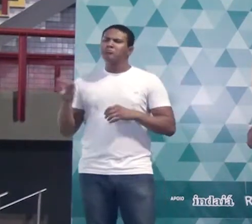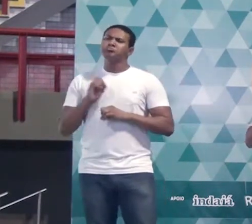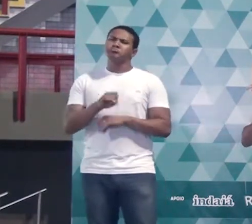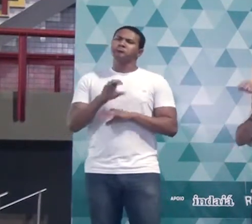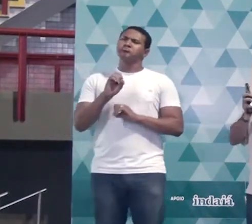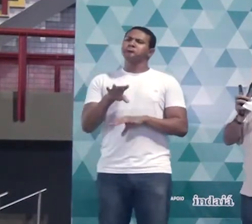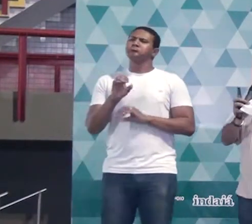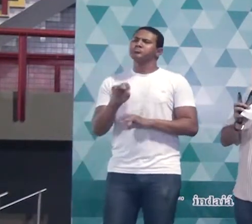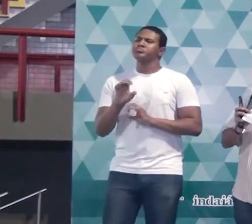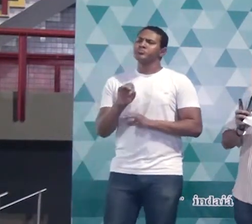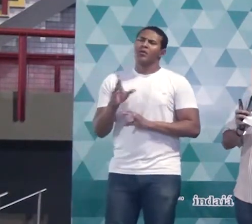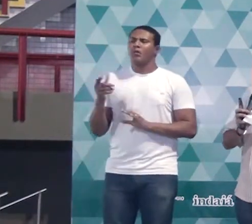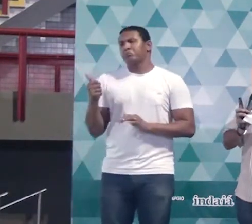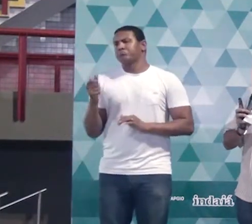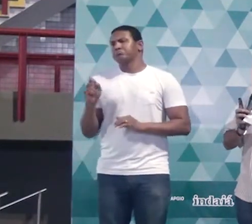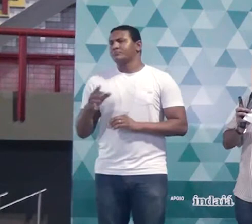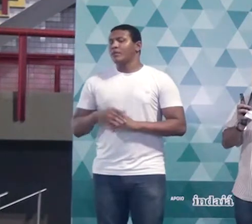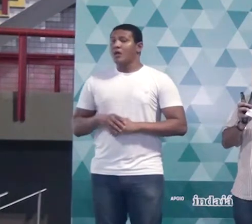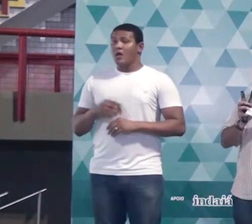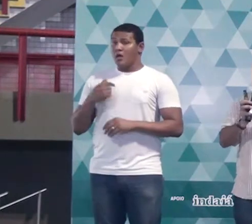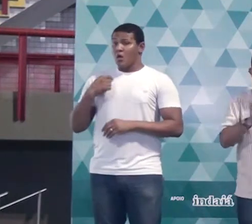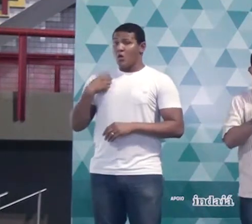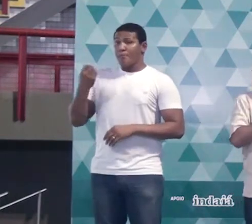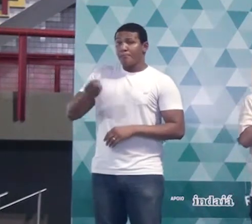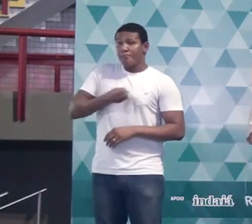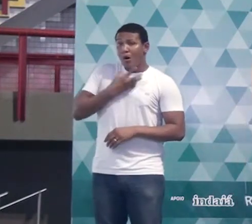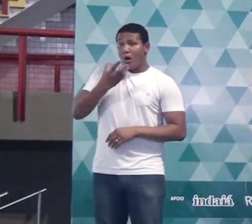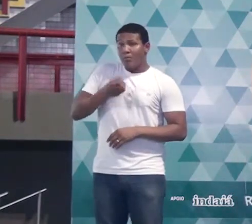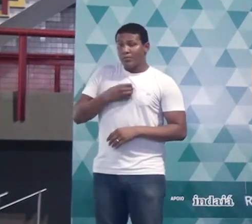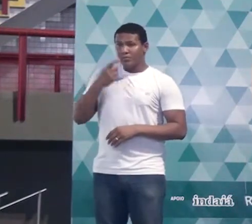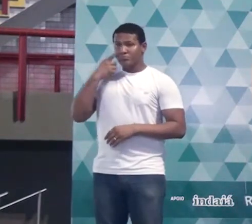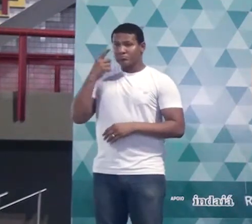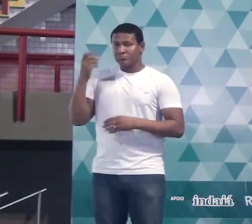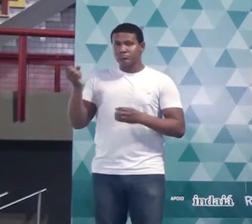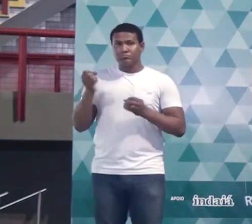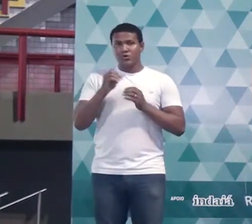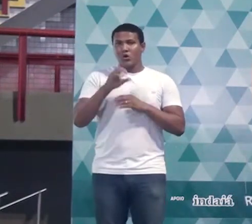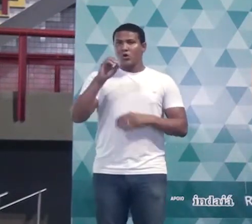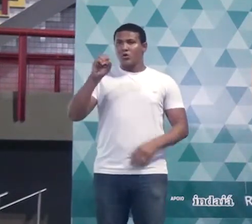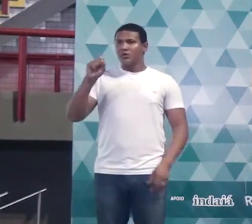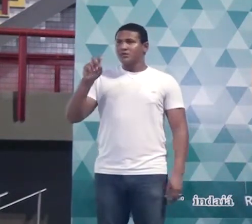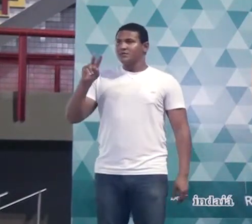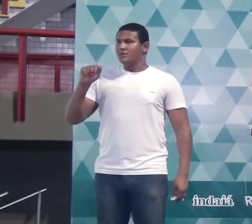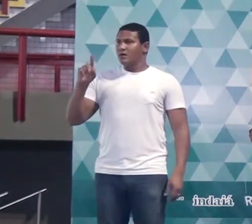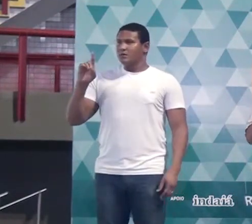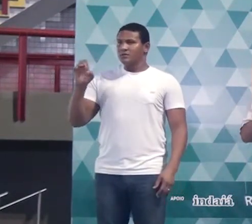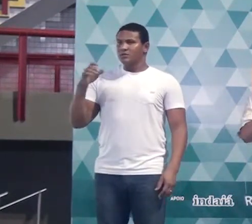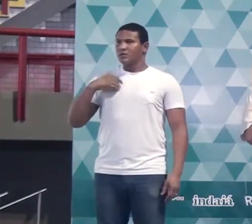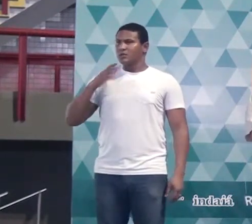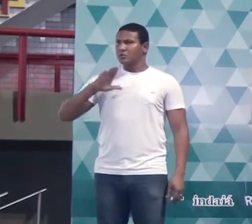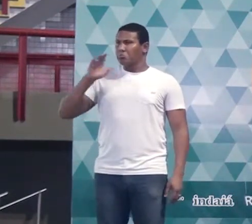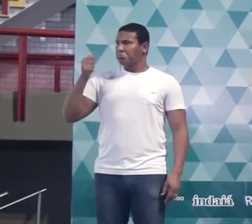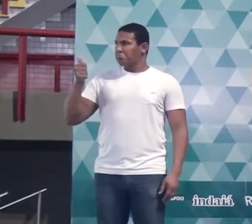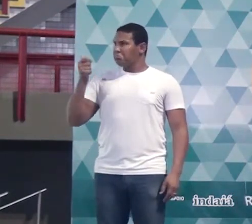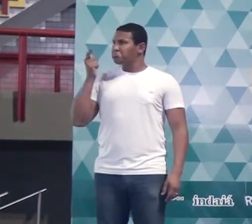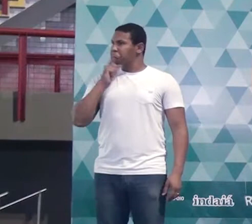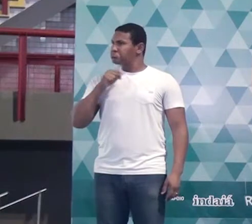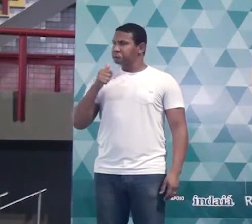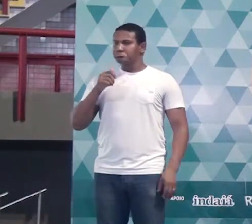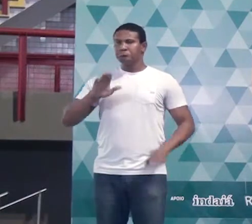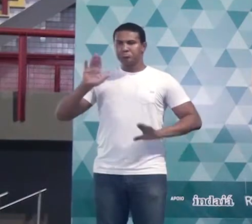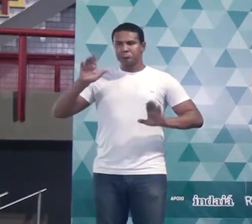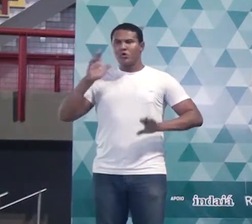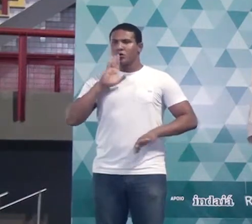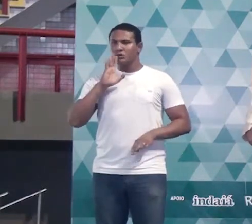botei um poema do Oswald de Andrade. Quem já ouviu falar? Abaixa o braço. Oswald